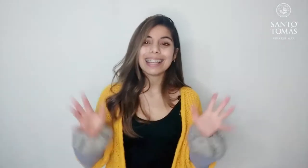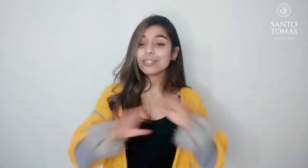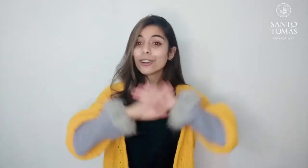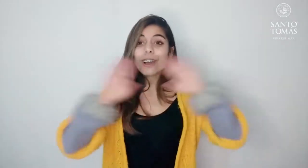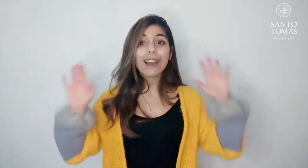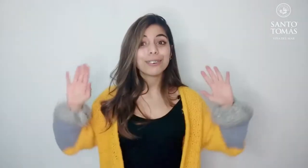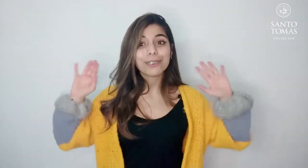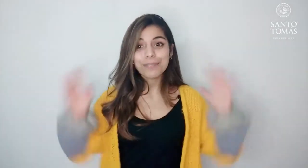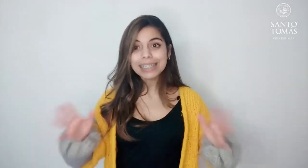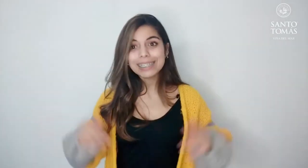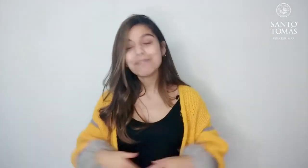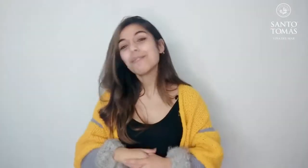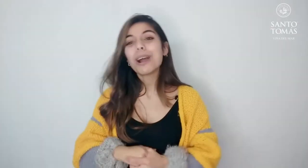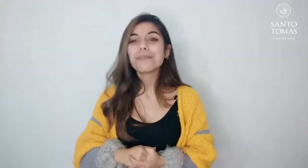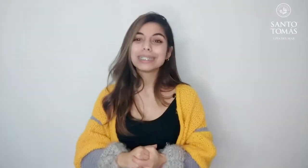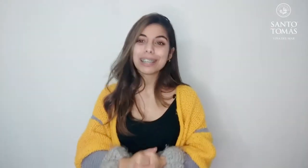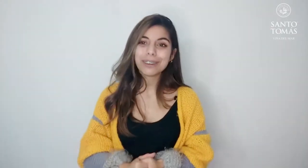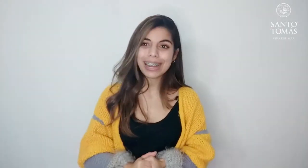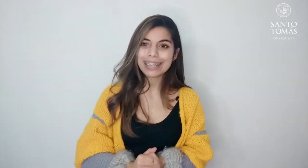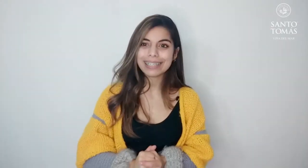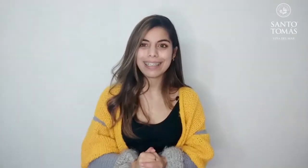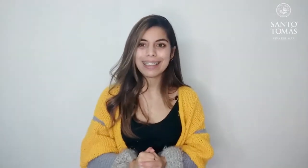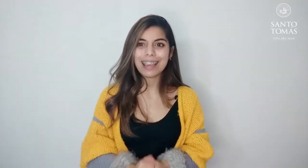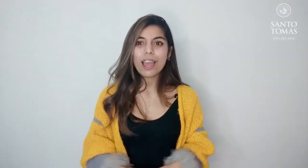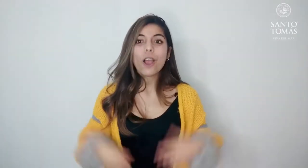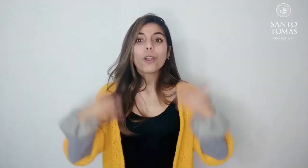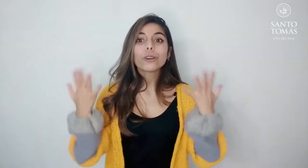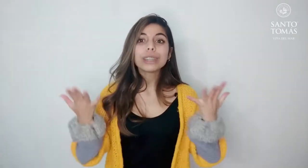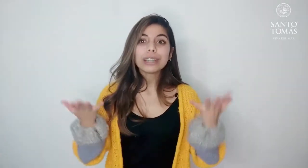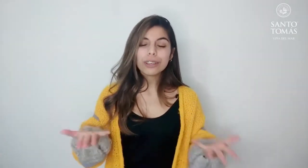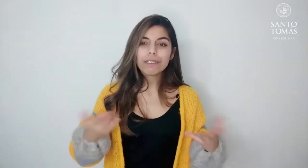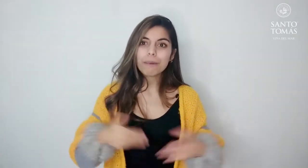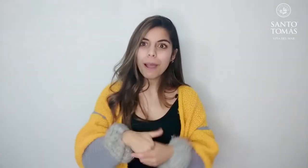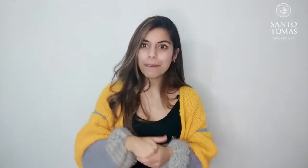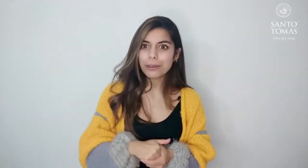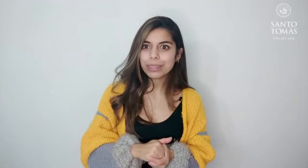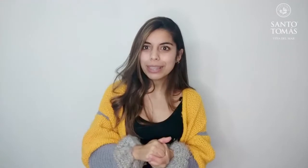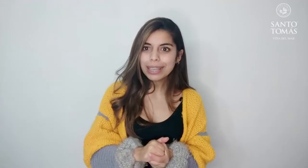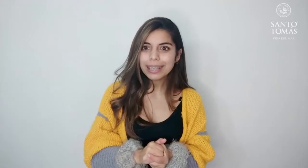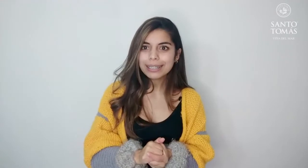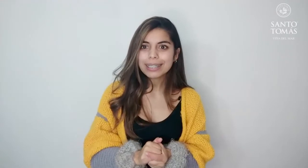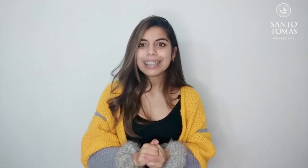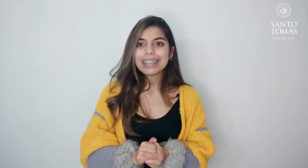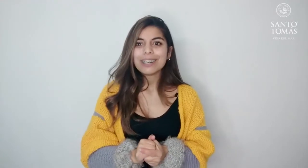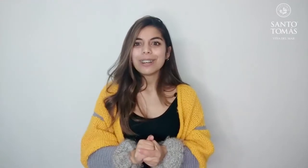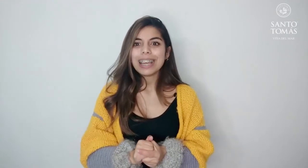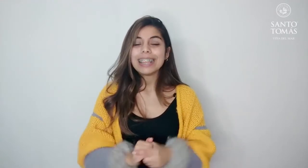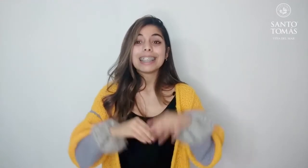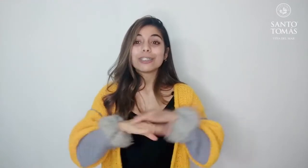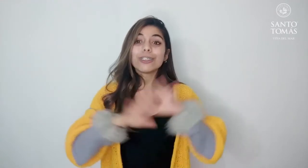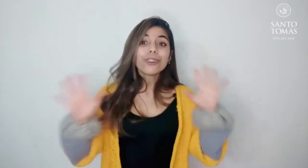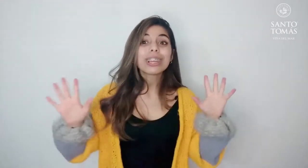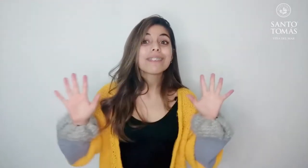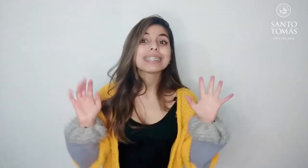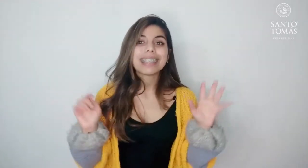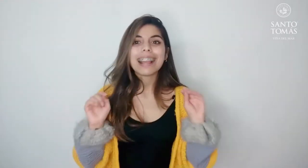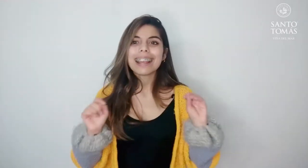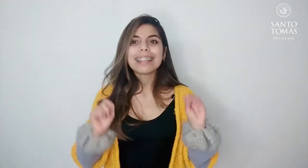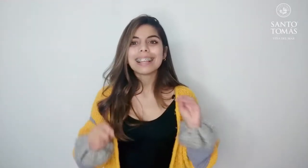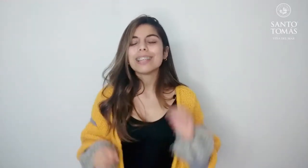Yo no los aburro más y vamos a comenzar con la clase de ella. Los contenidos que vamos a ver hoy día, entre todos los que va a enseñar la Natalie y